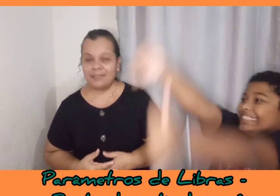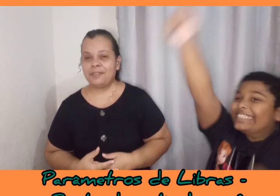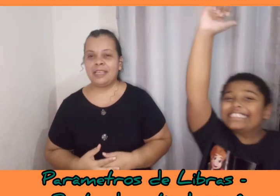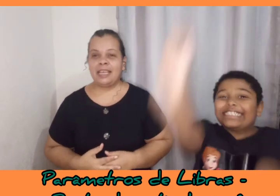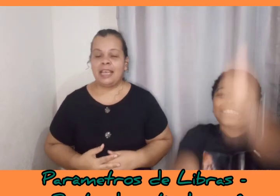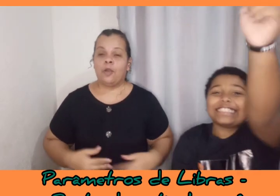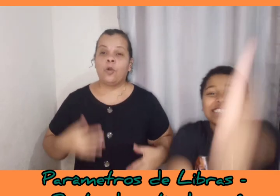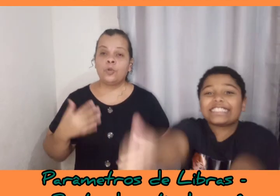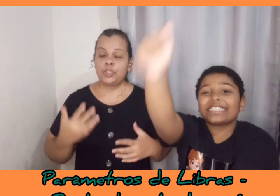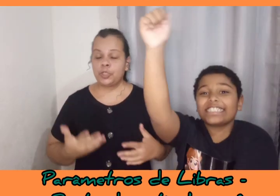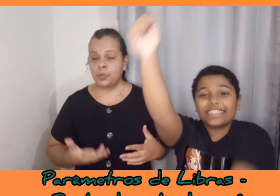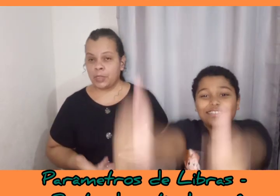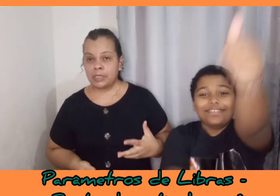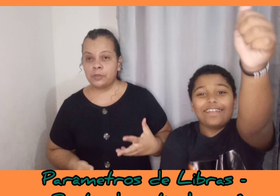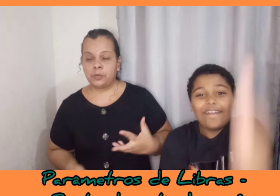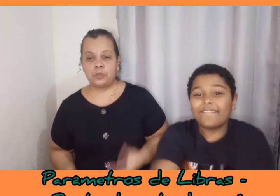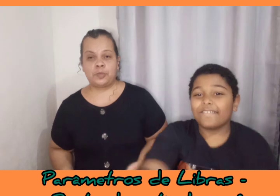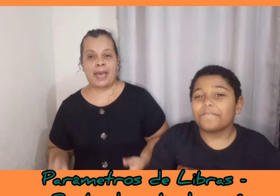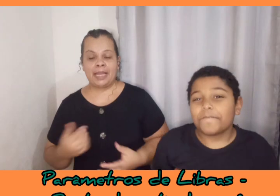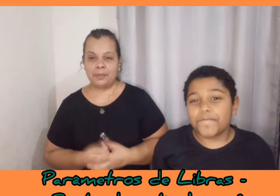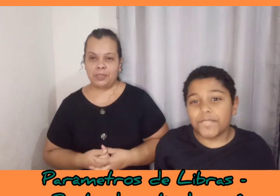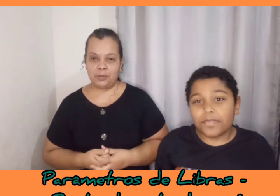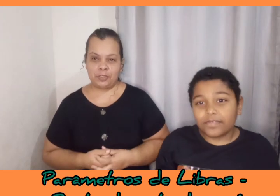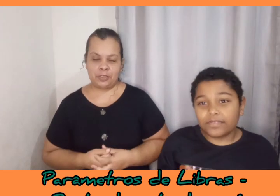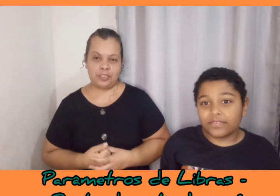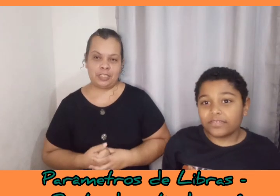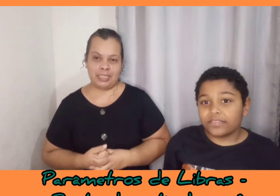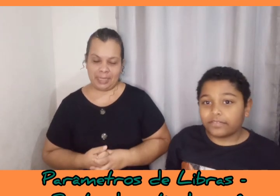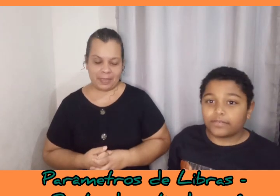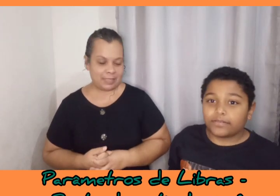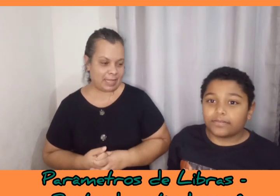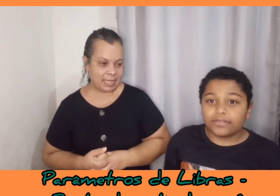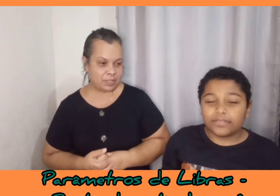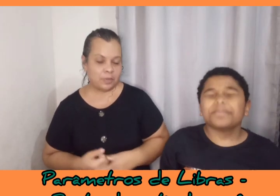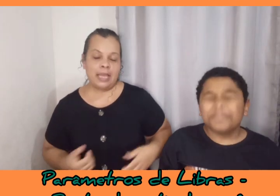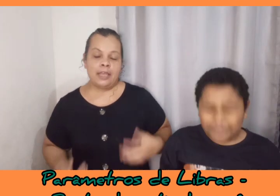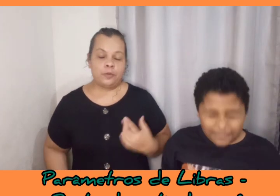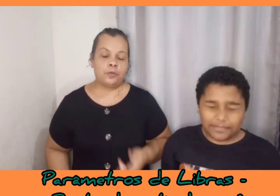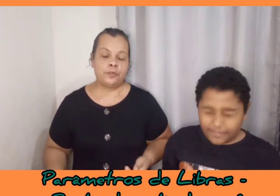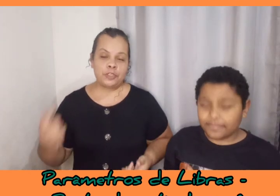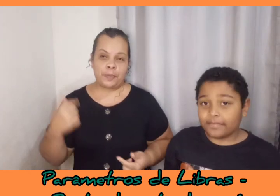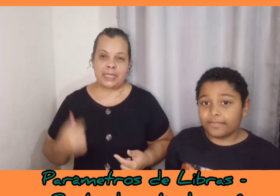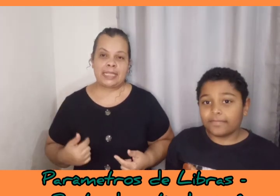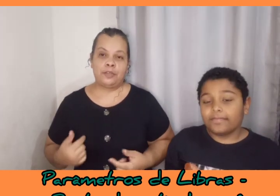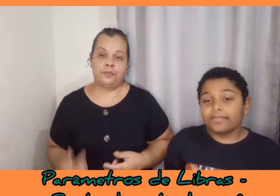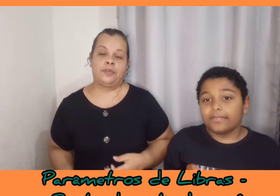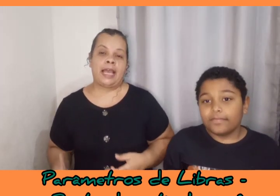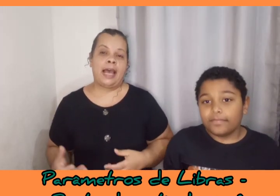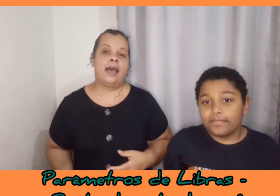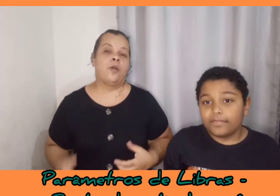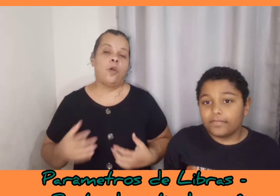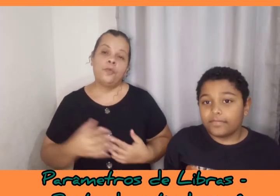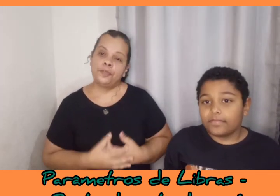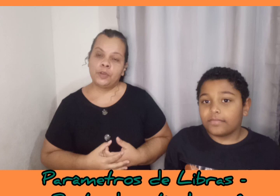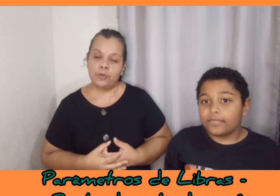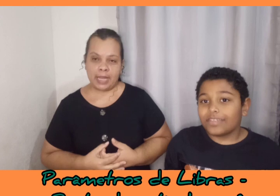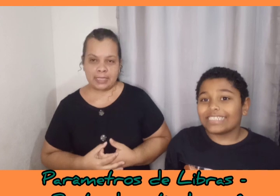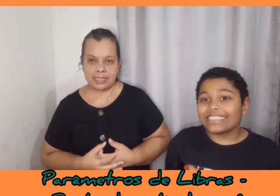Davi? Continuando os parâmetros de Libras, não é isso? Do vídeo passado foi a configuração